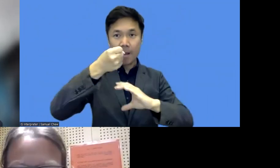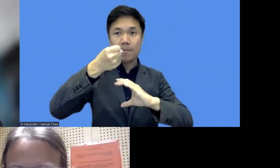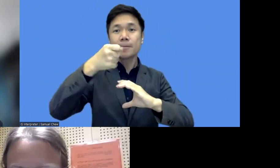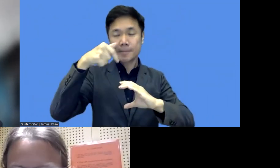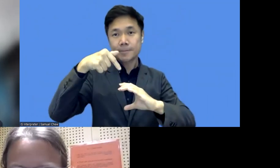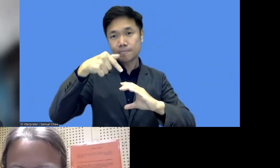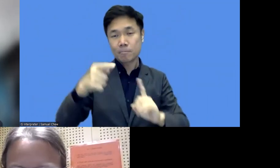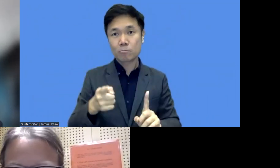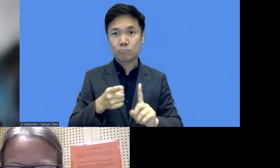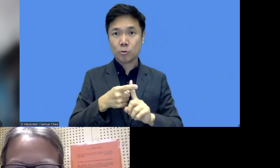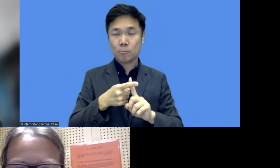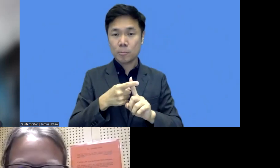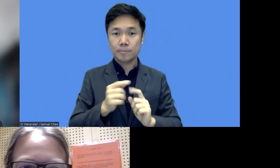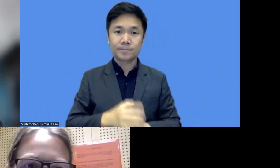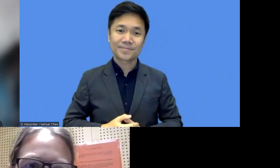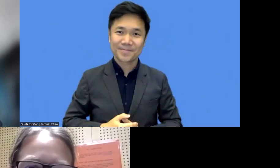ese